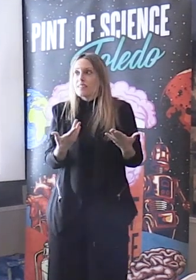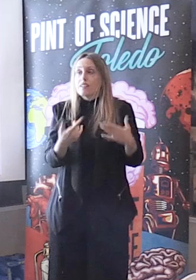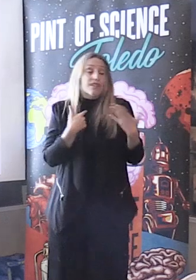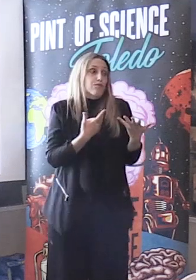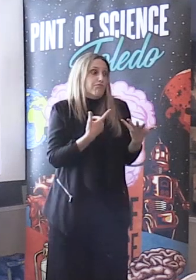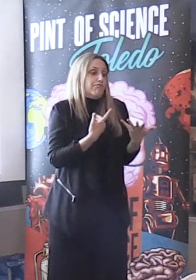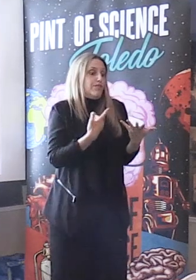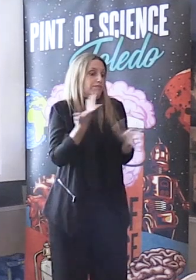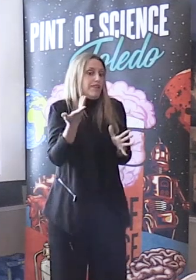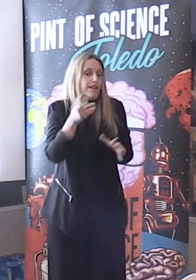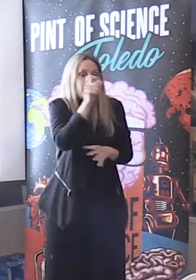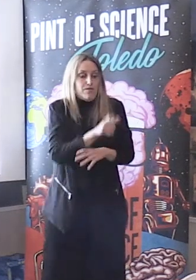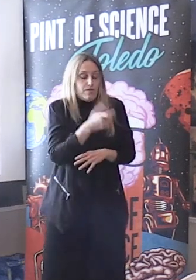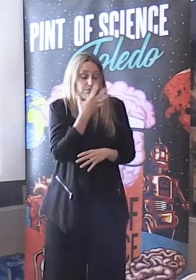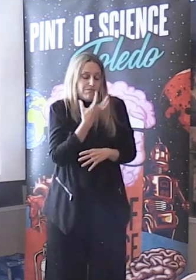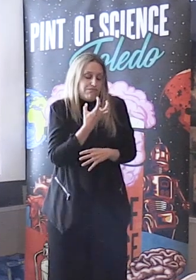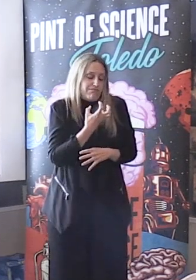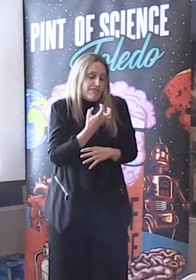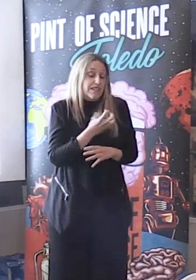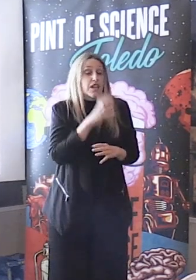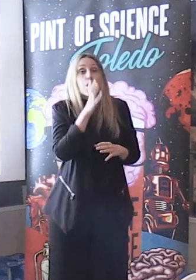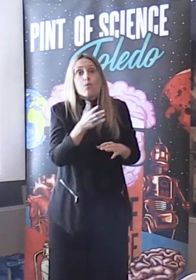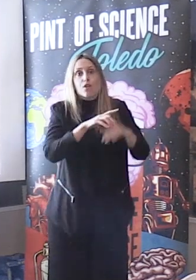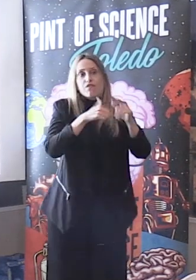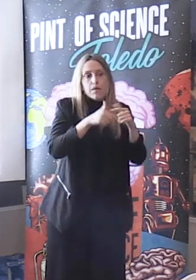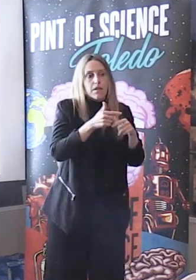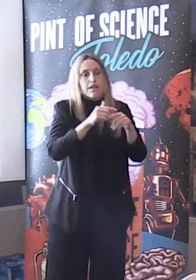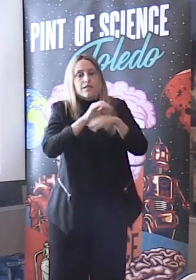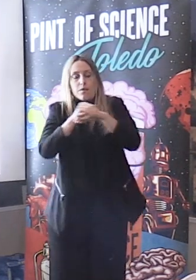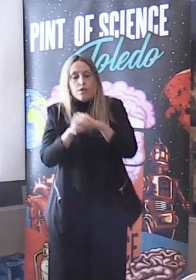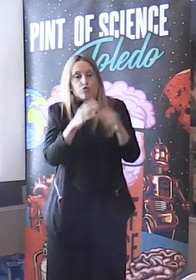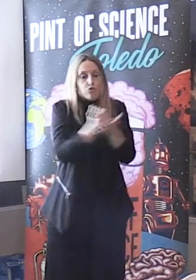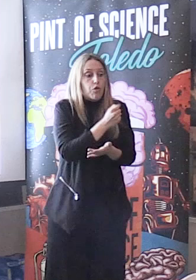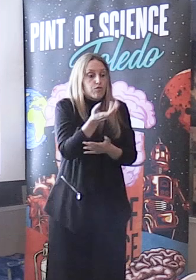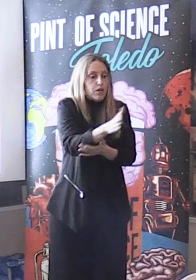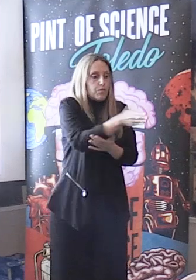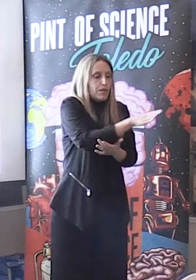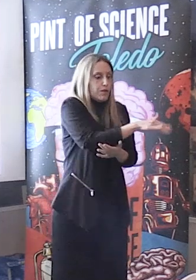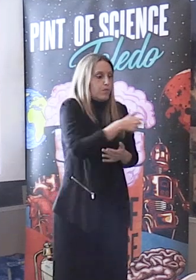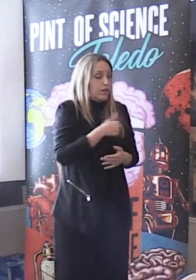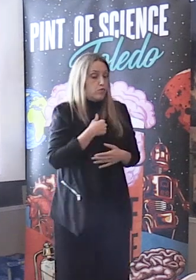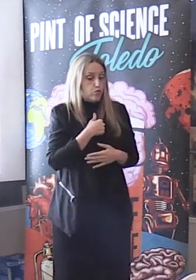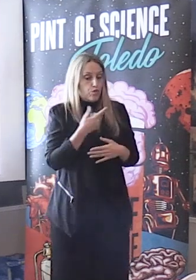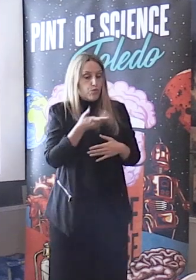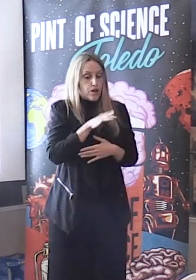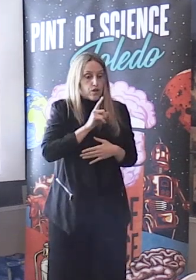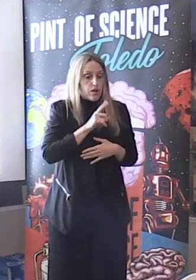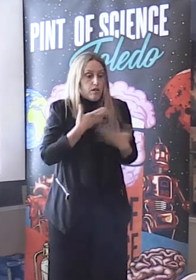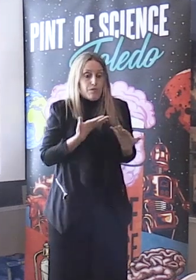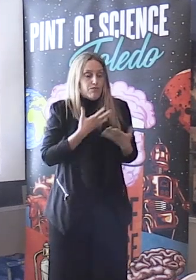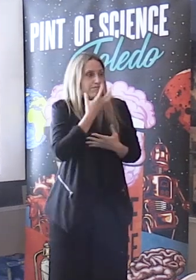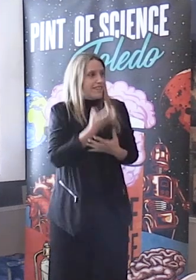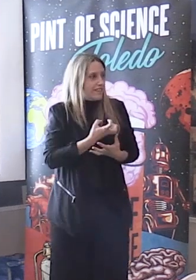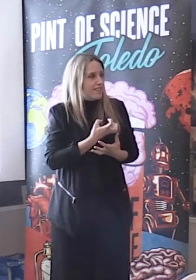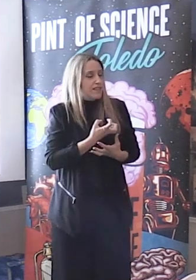una tristeza tremenda. Y en los dos casos de las novelas, me pienso, ni